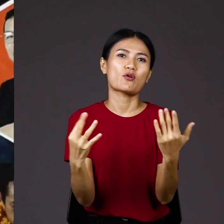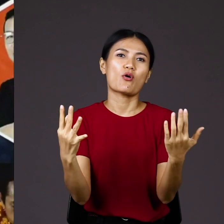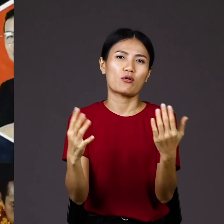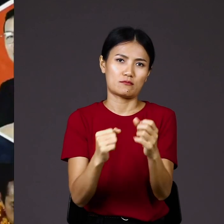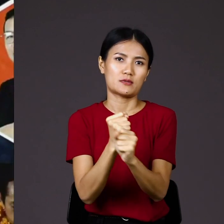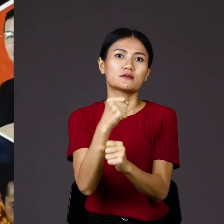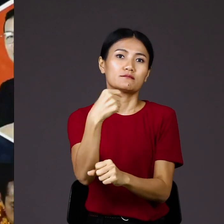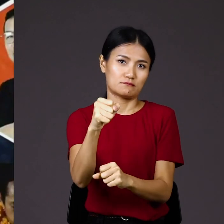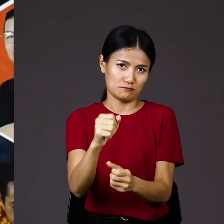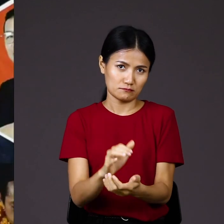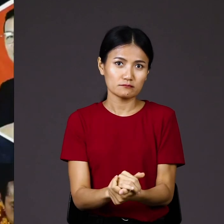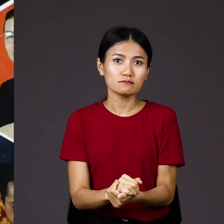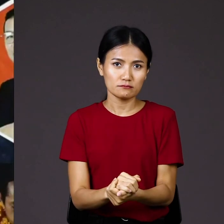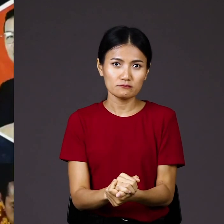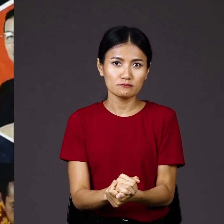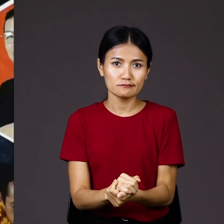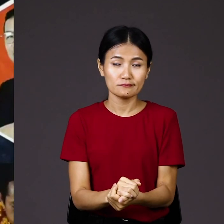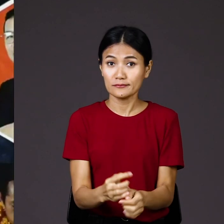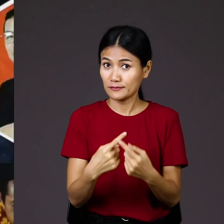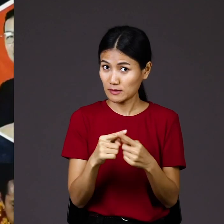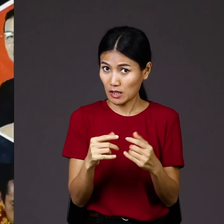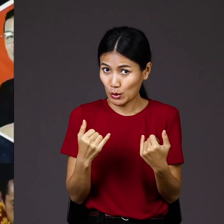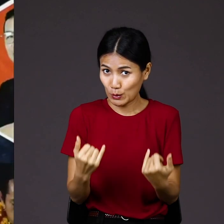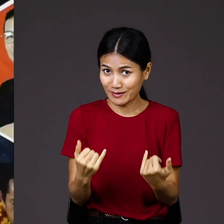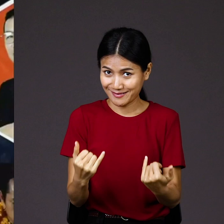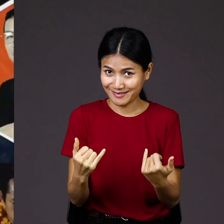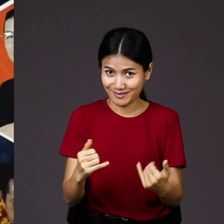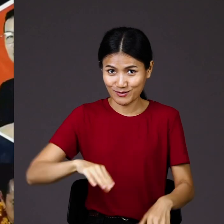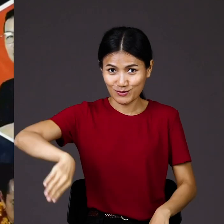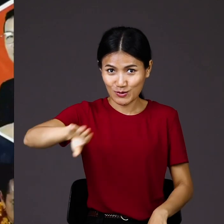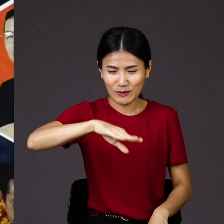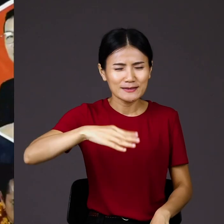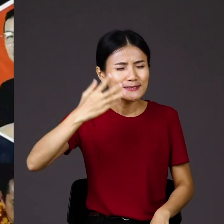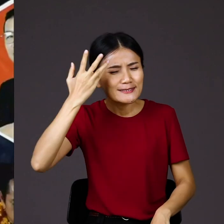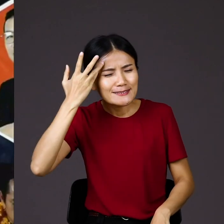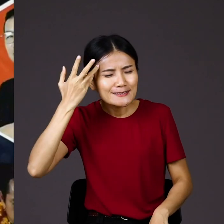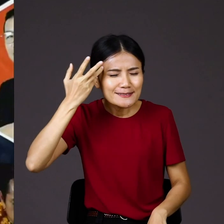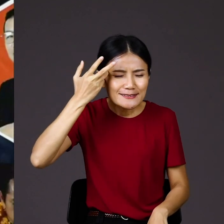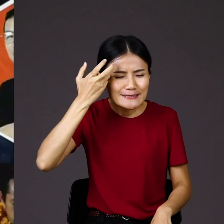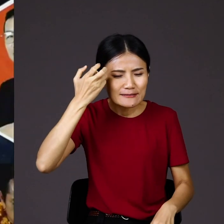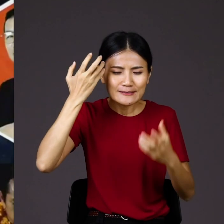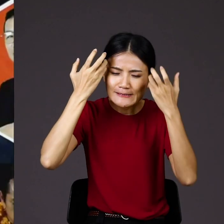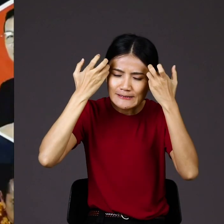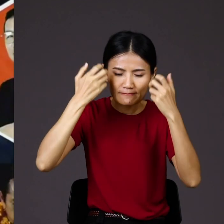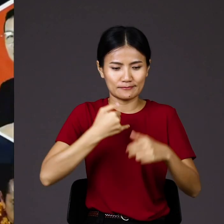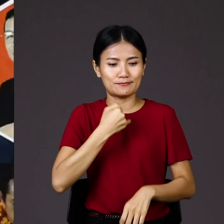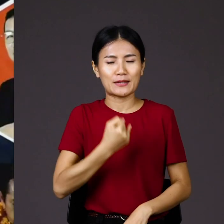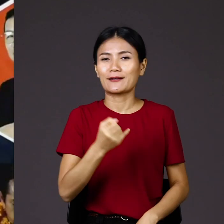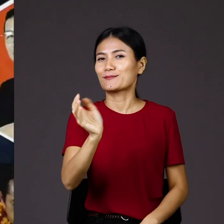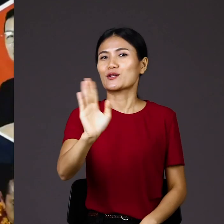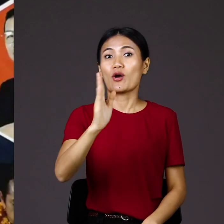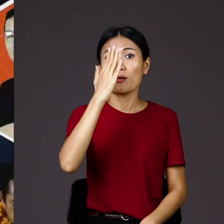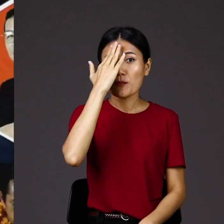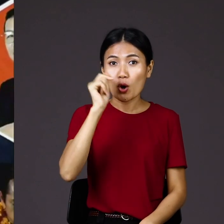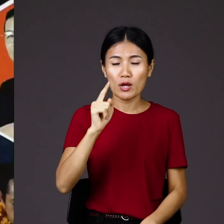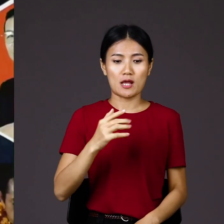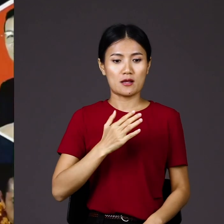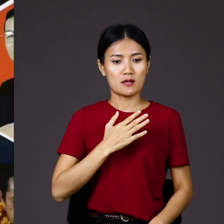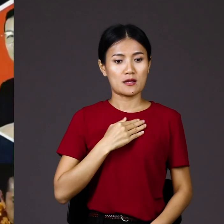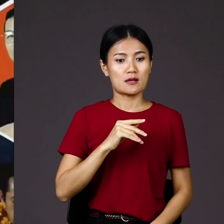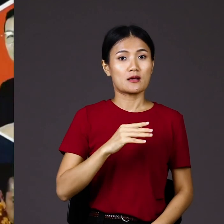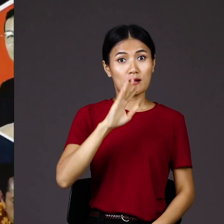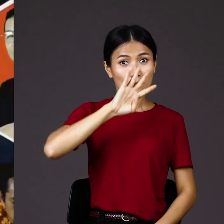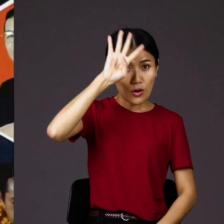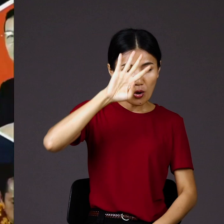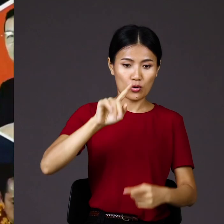องครับแต่วันนี้พี่น้องไม่ต้องกังวลใจไปนั่นก็เพราะว่าทั้งธนาธรทั้งพรรณิ